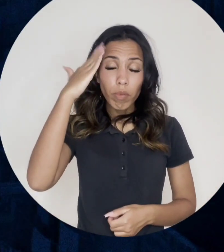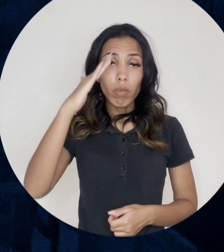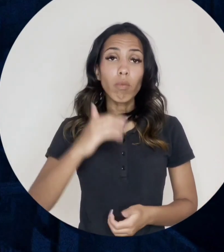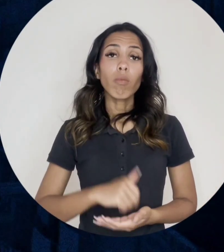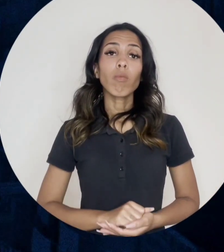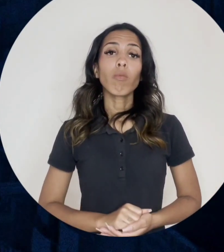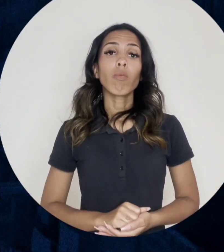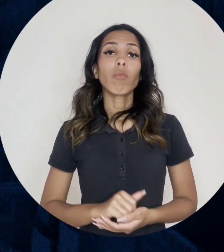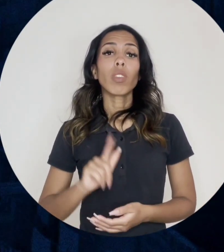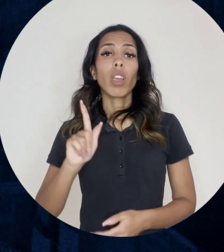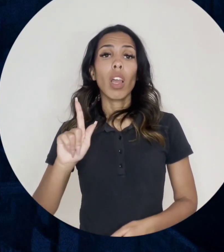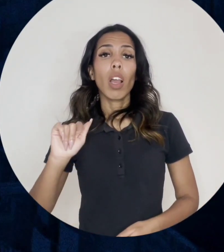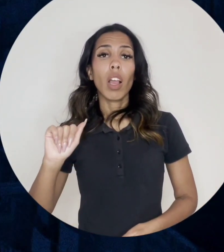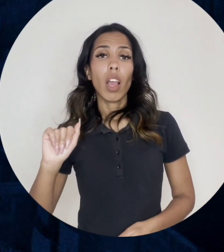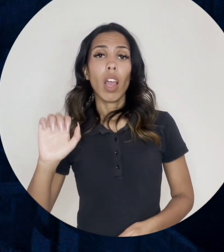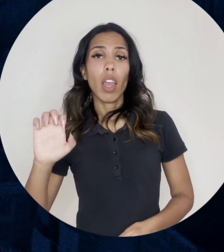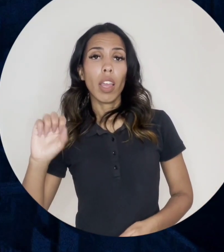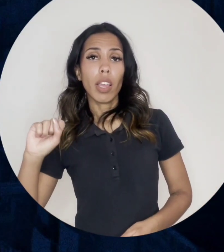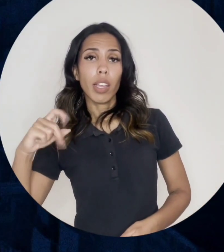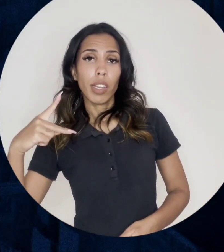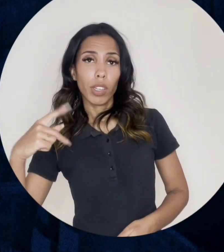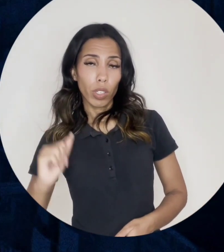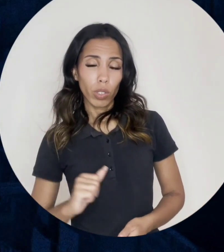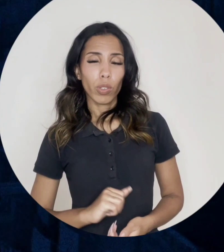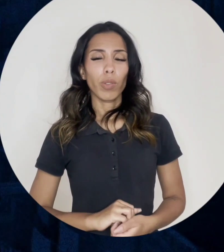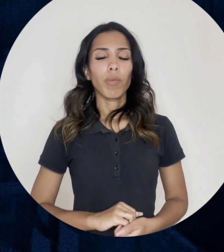fundei o GAESPA. Mas você chegou a conciliar